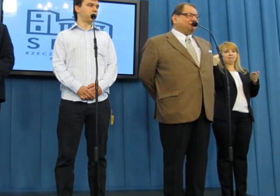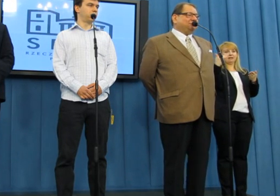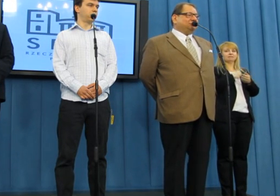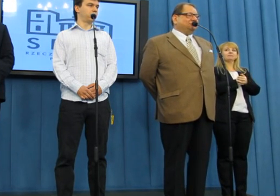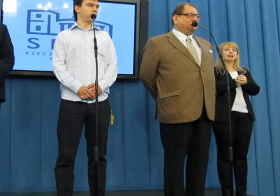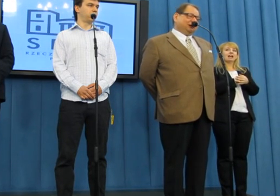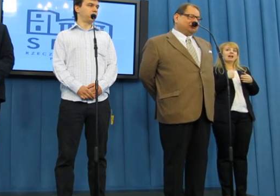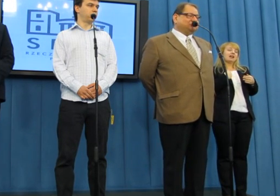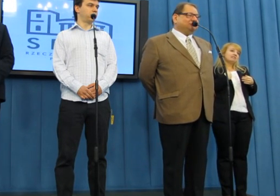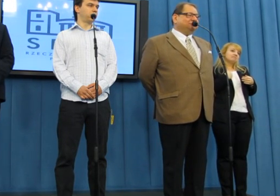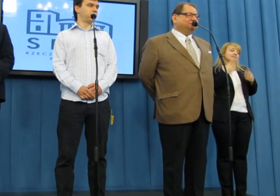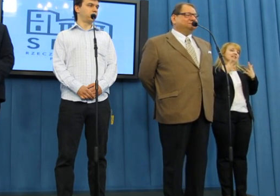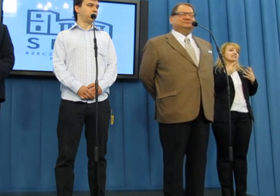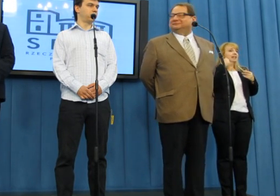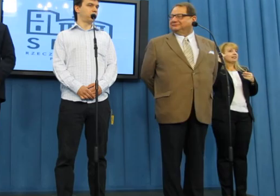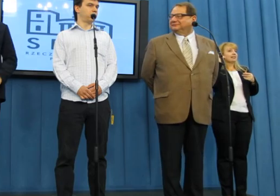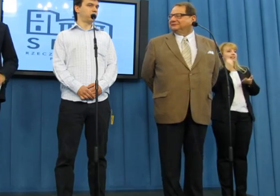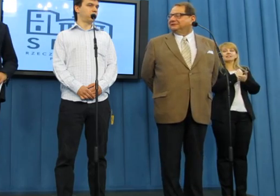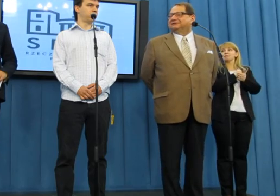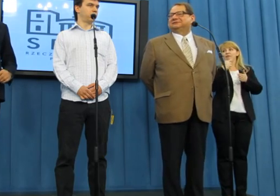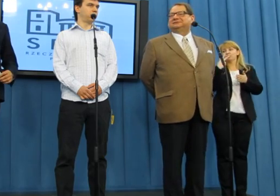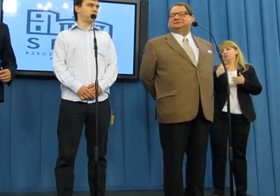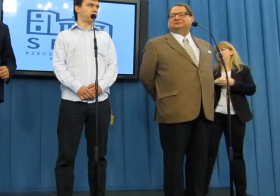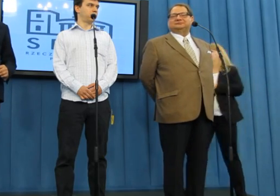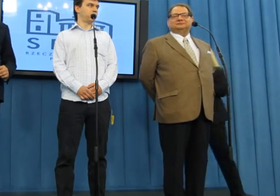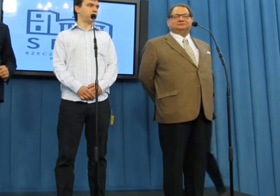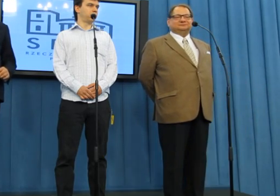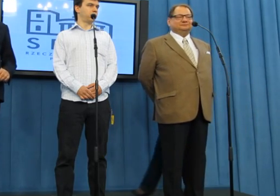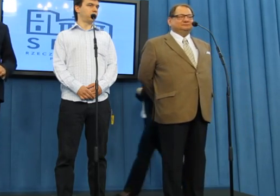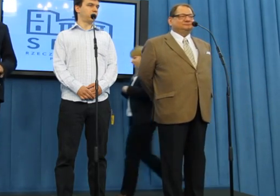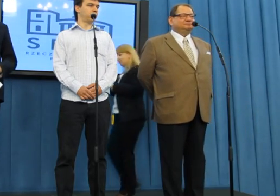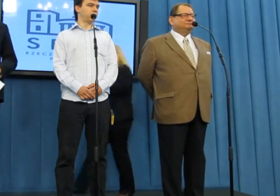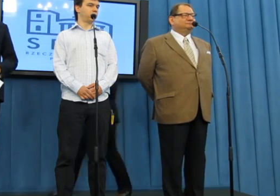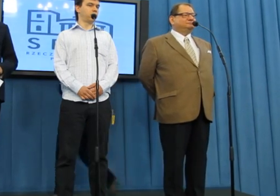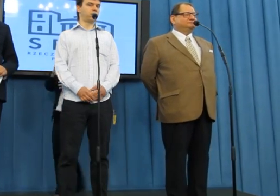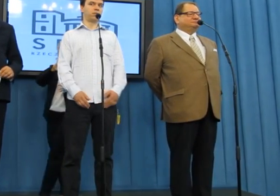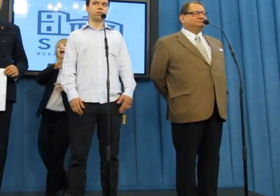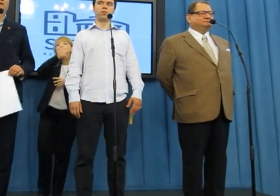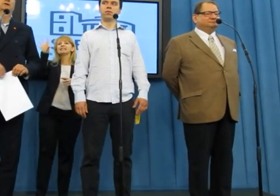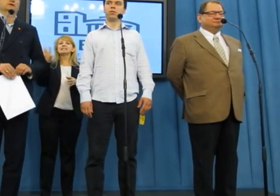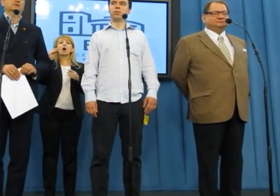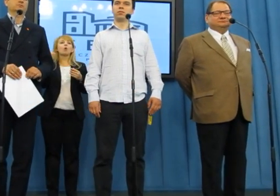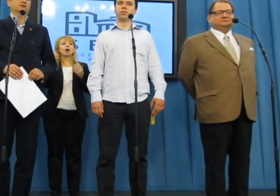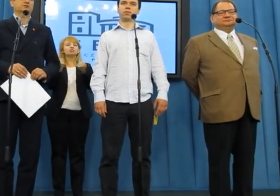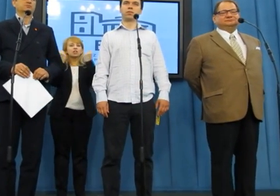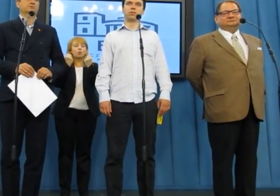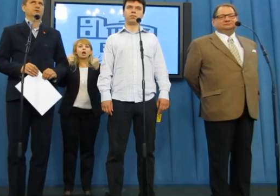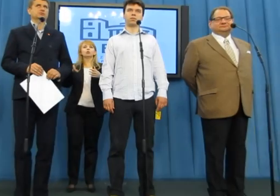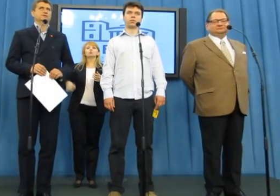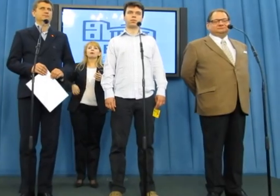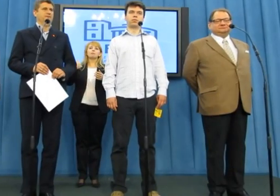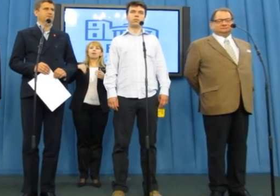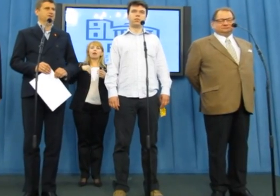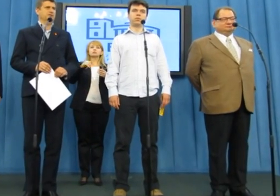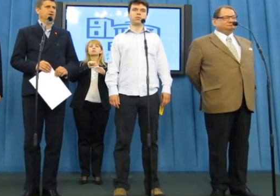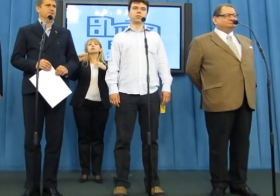innymi sprawami się zajmuję, ale nie słyszałem. Ja mogę powiedzieć tylko tyle, że cała działalność Jana Krzysztofa Bieleckiego jako szefa Rady Gospodarczej przy premierze